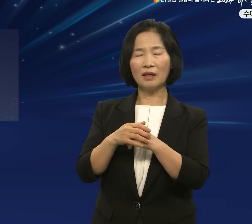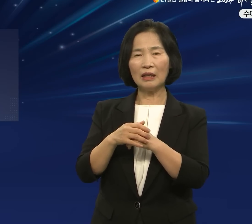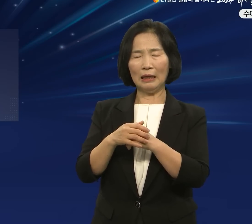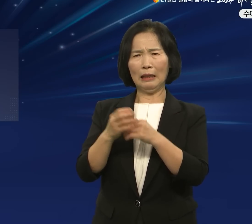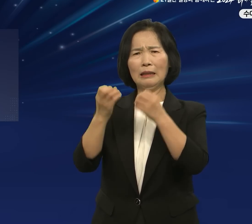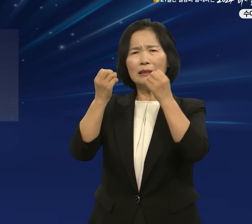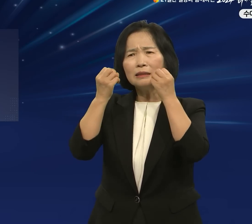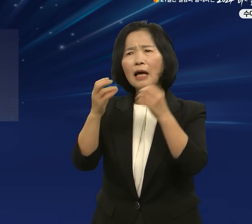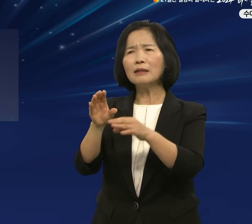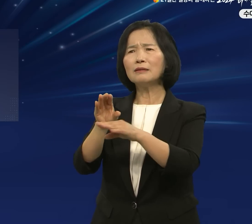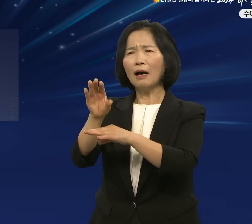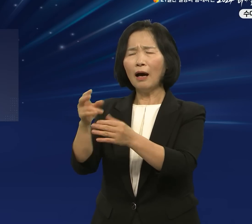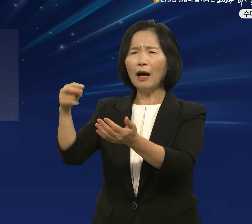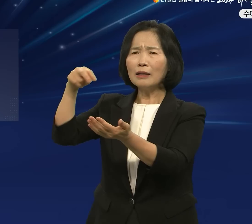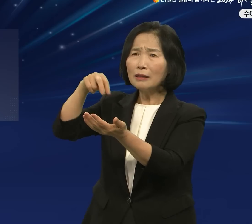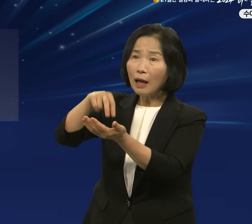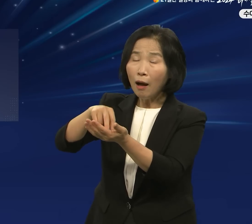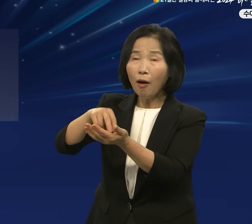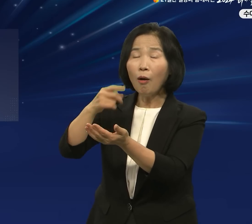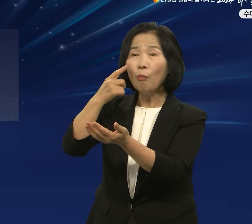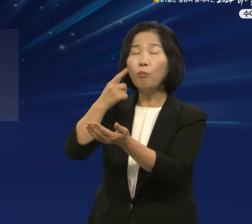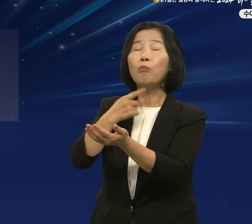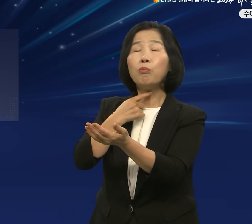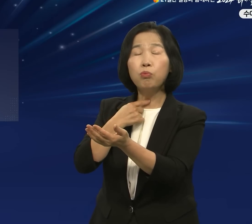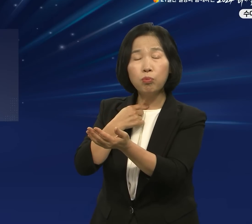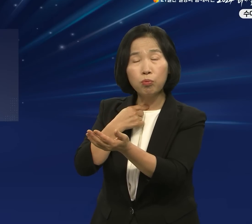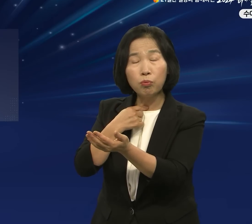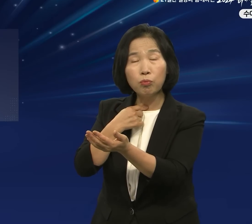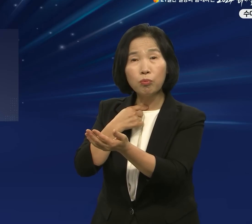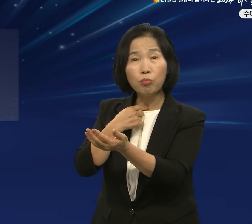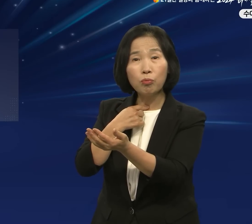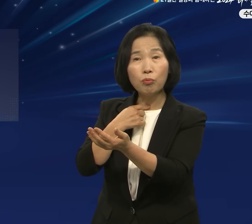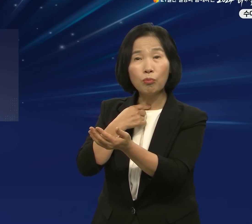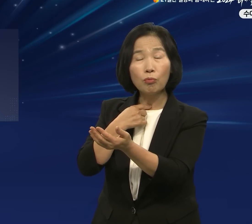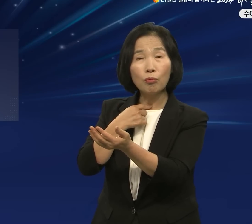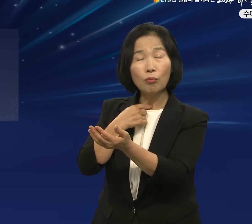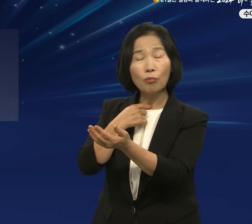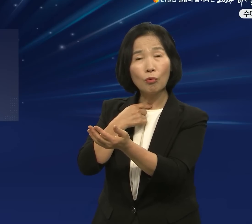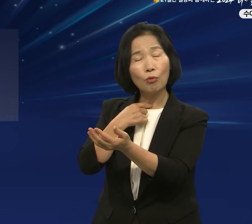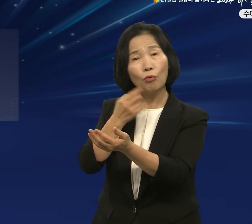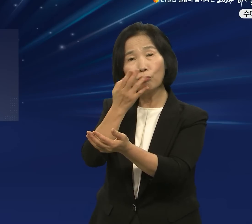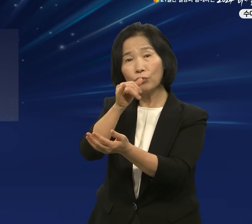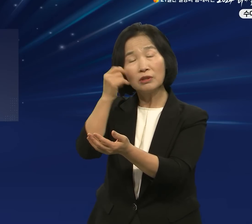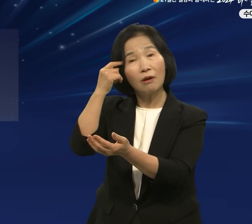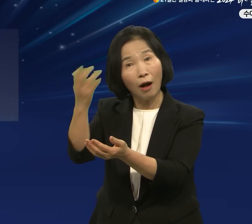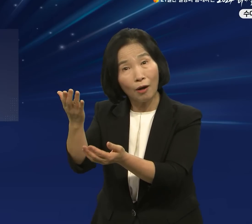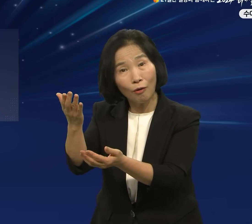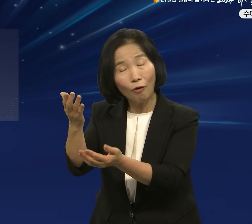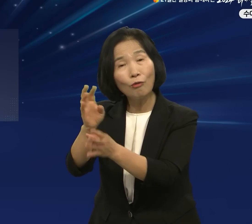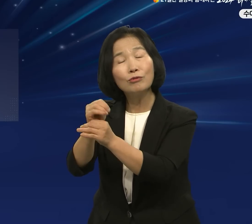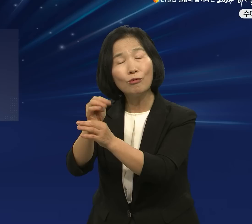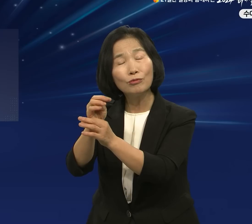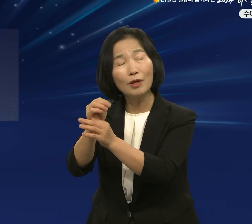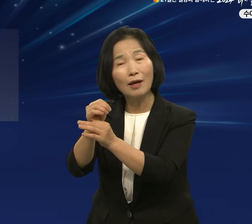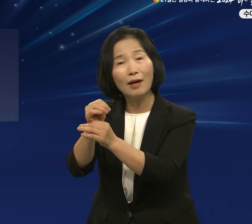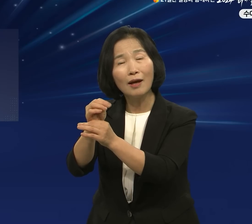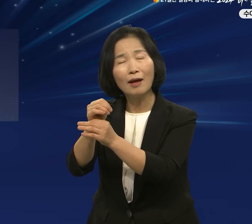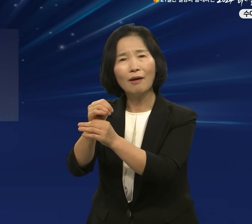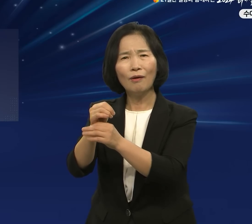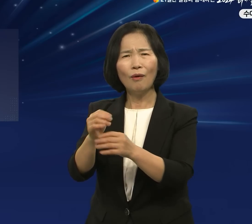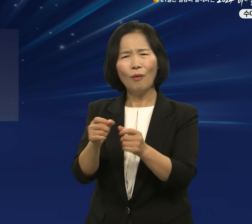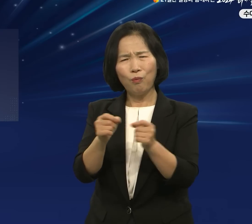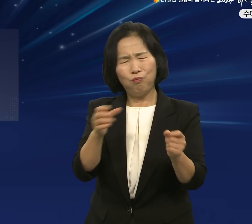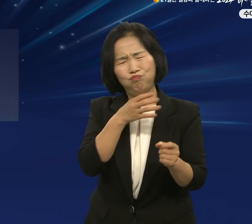한번 타볼까요? 언제 이 중고차만, 수십 년 된 중고차만